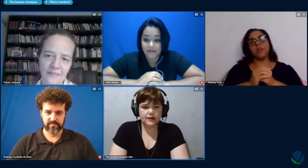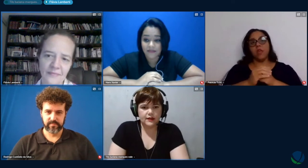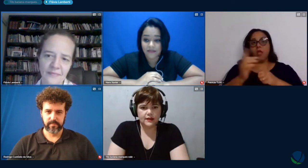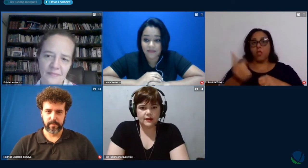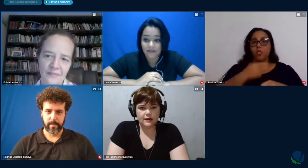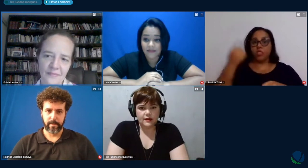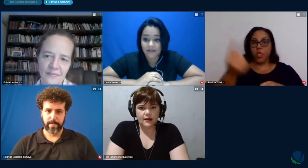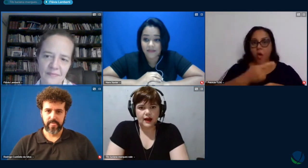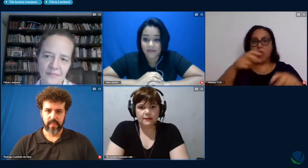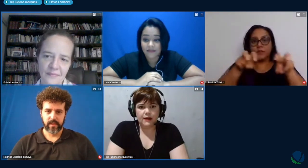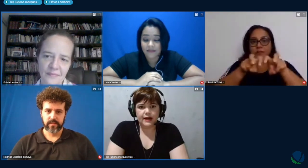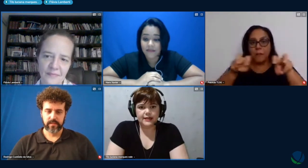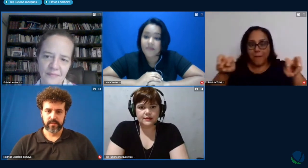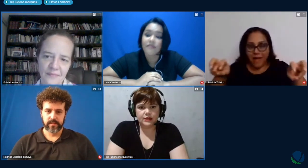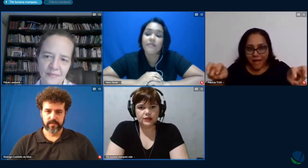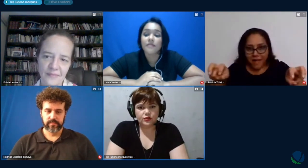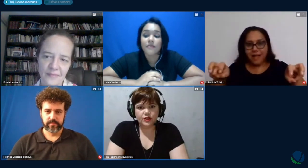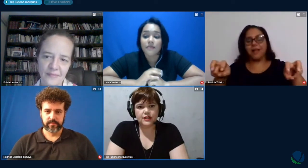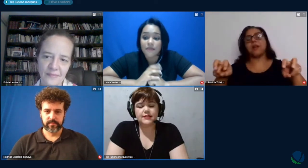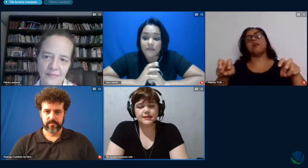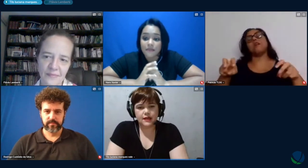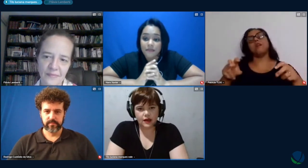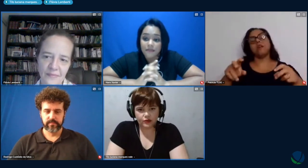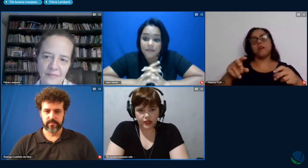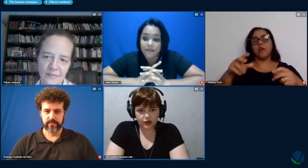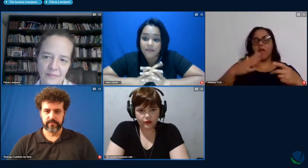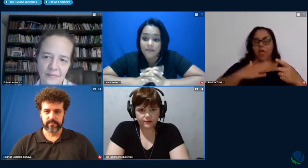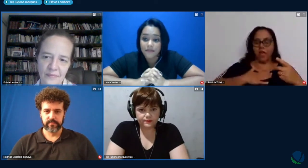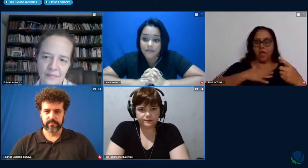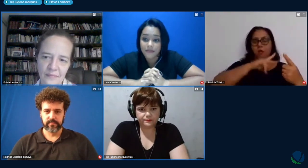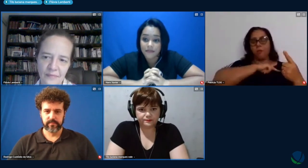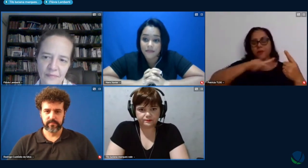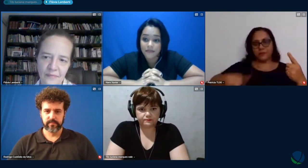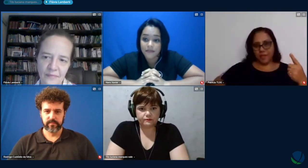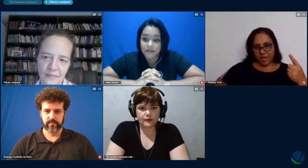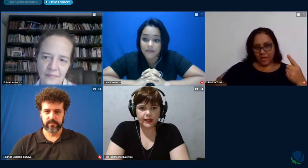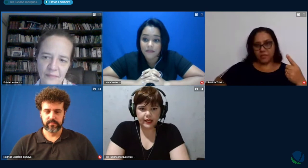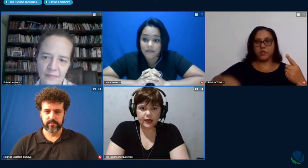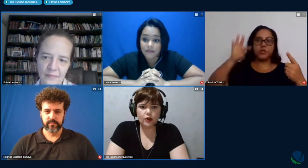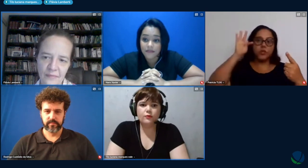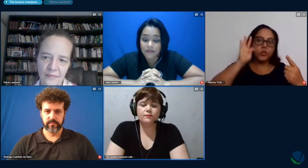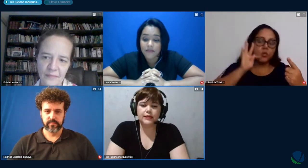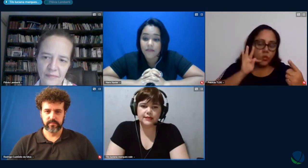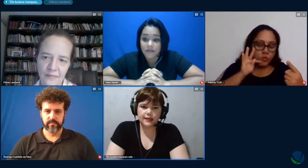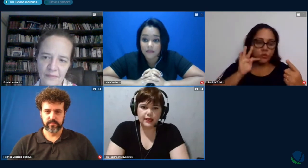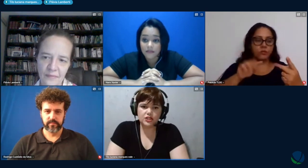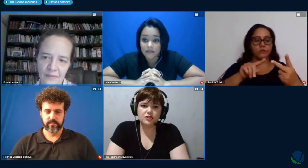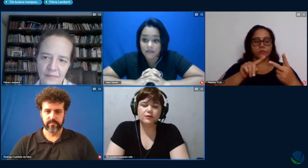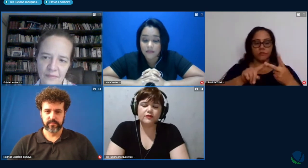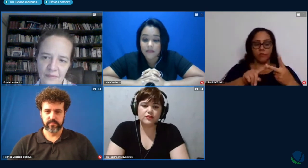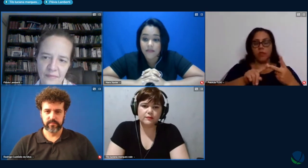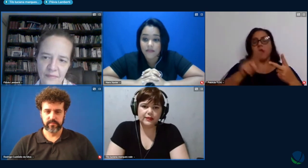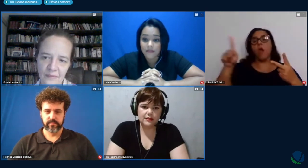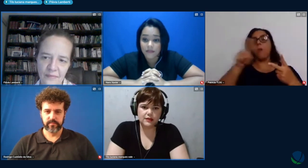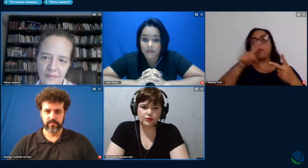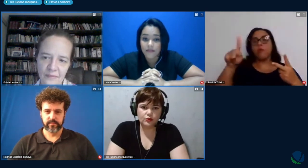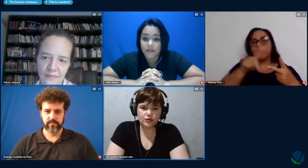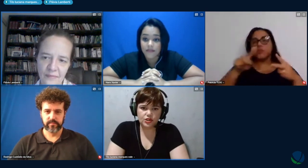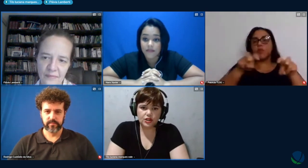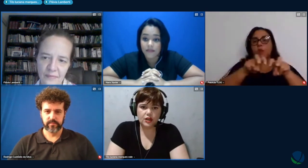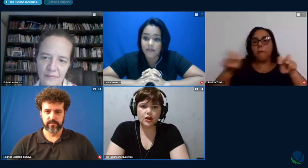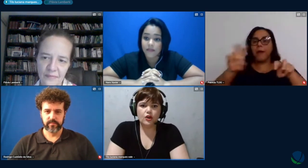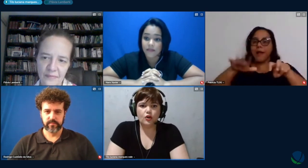2021. A banca examinadora se reuniu. eu, presidente, professora